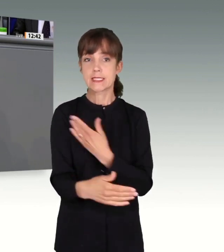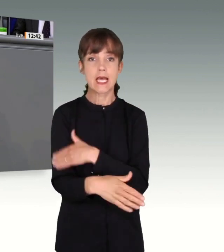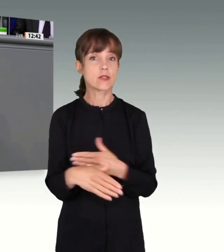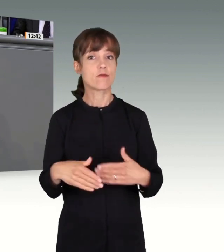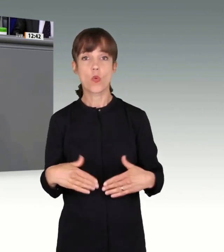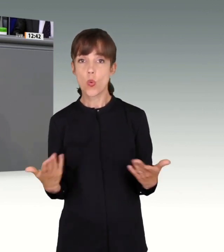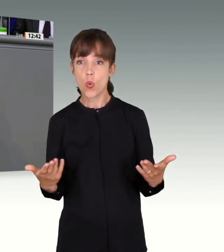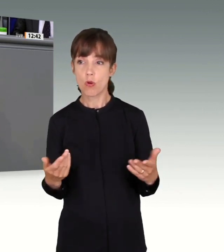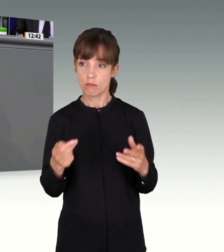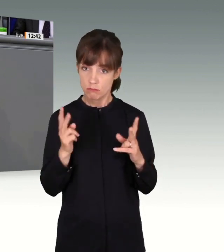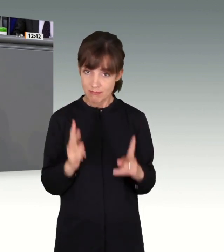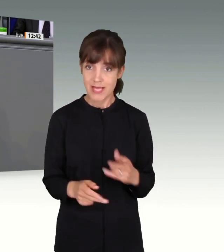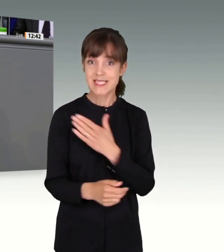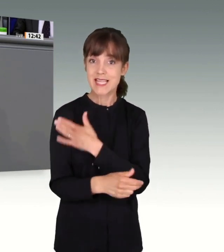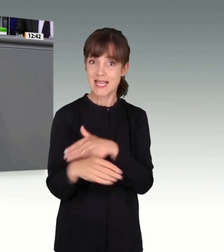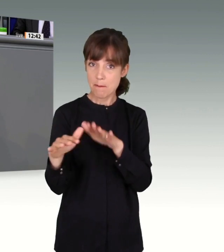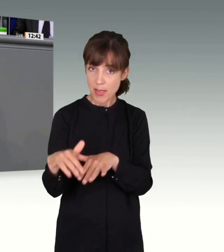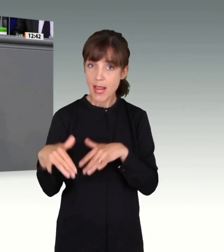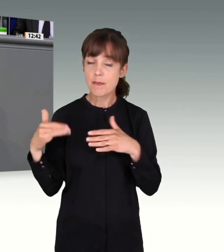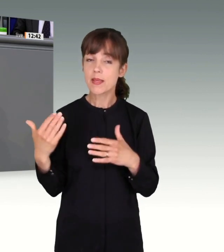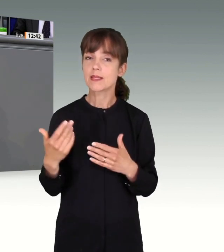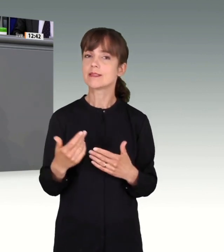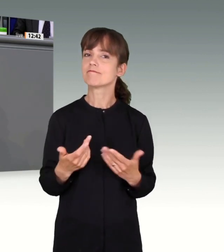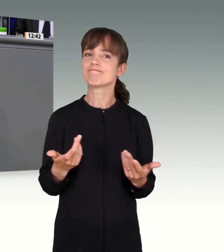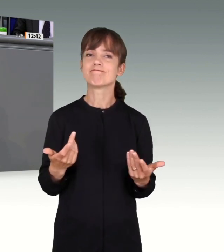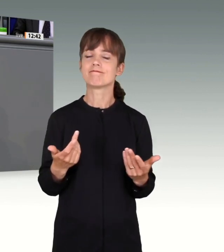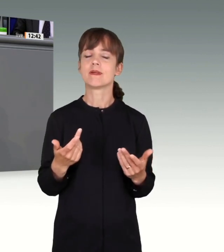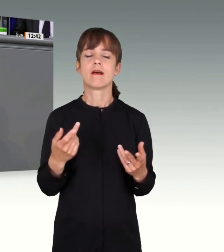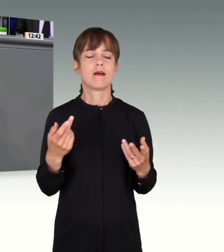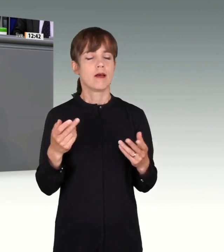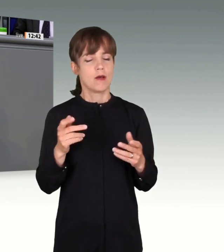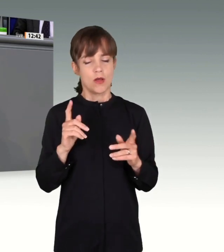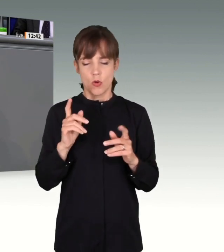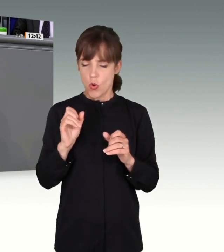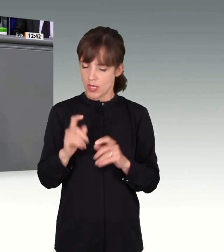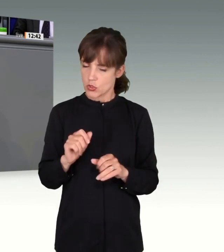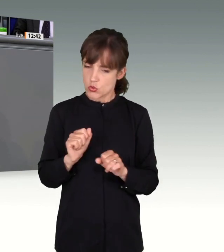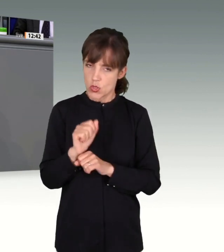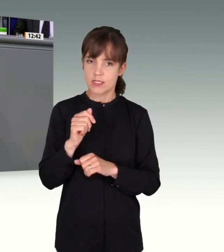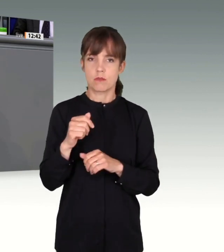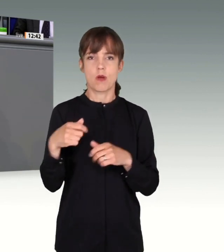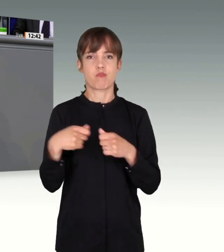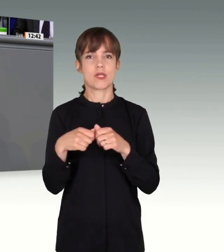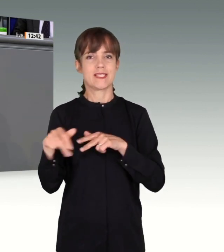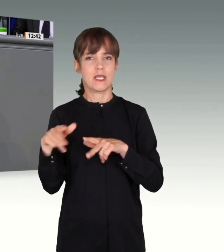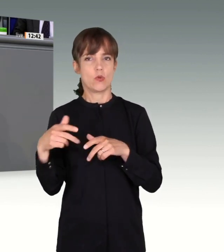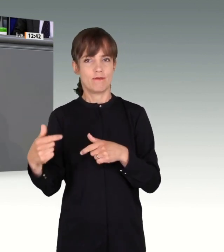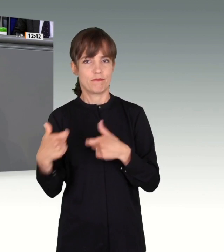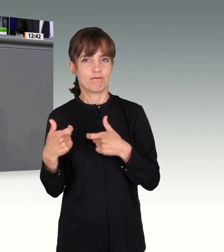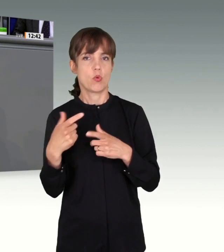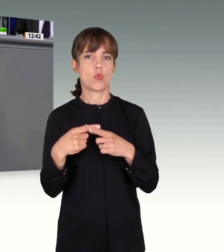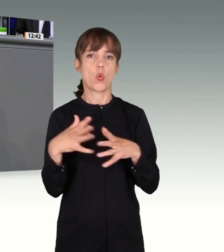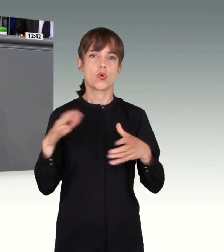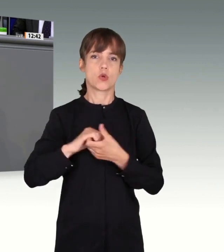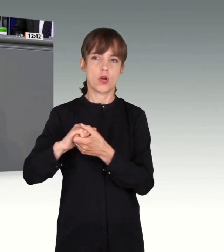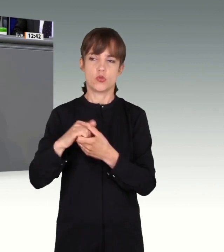auf Seiten des Parlaments. Dennoch, auch gegen diese Widerstände aus der Bundesregierung und auch aus Teilen der Großen Koalition konnten wir